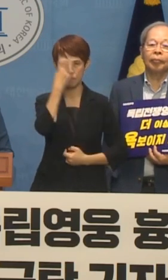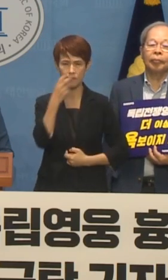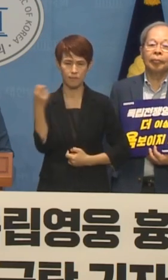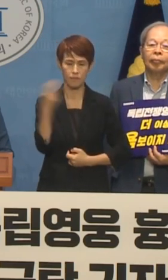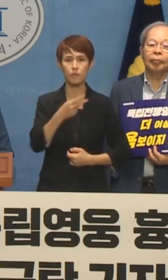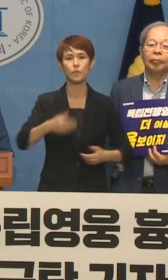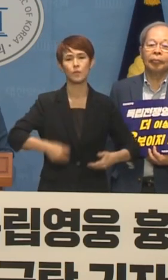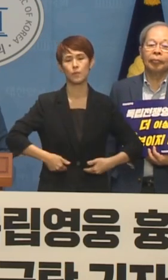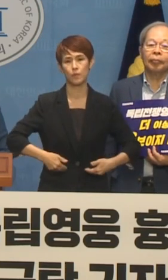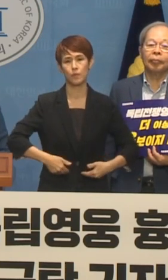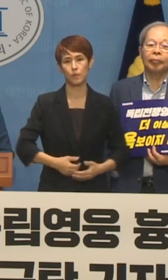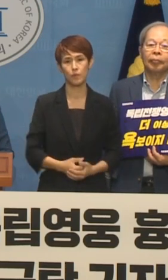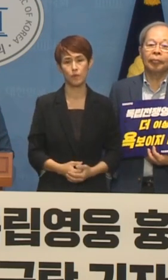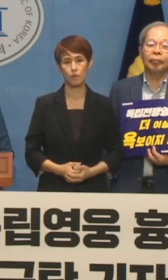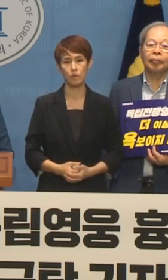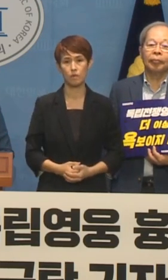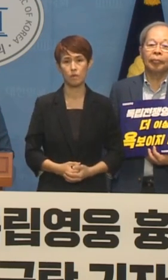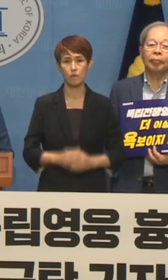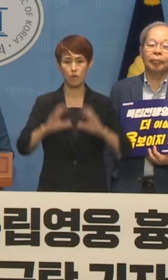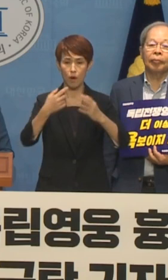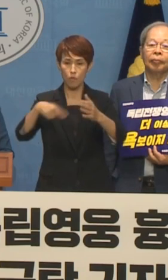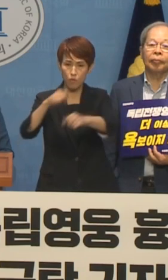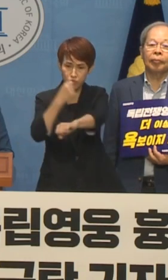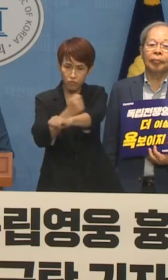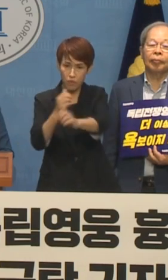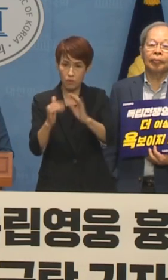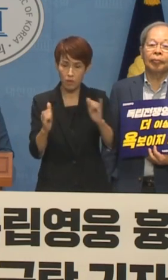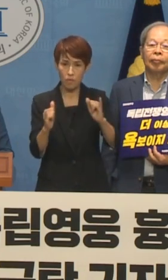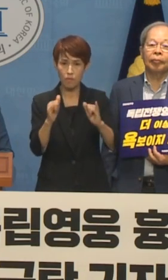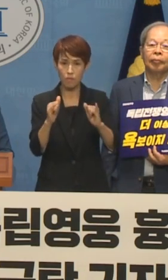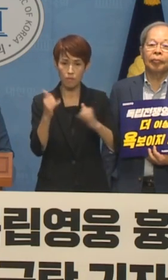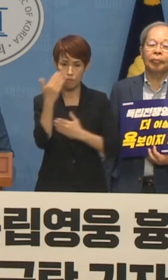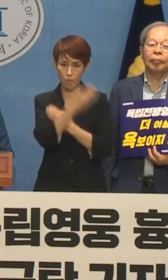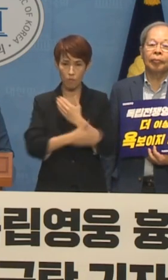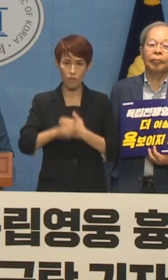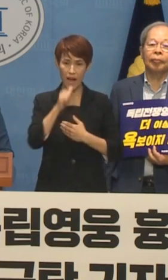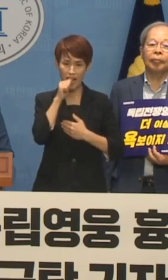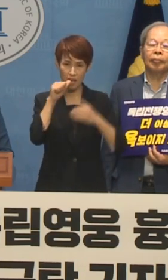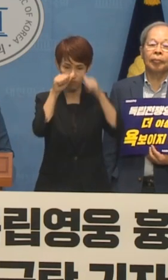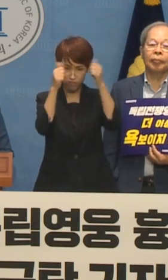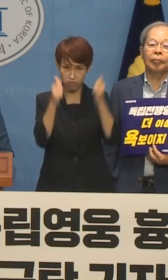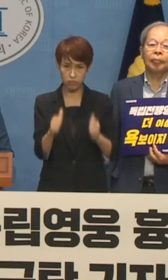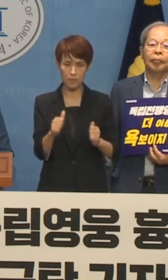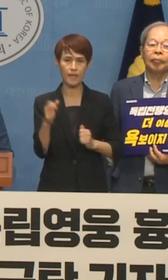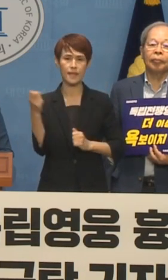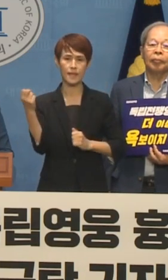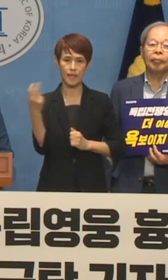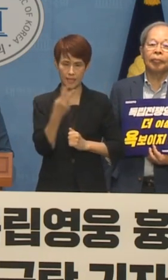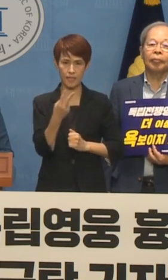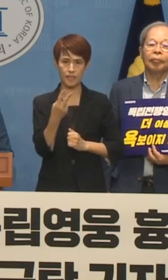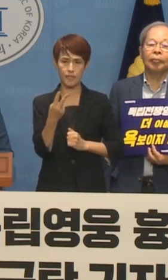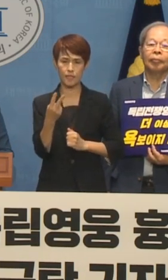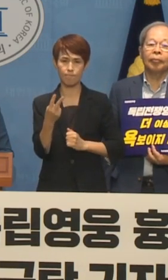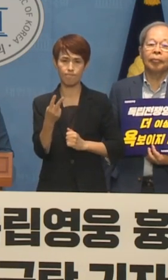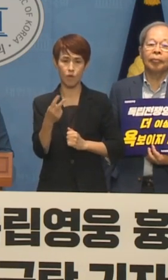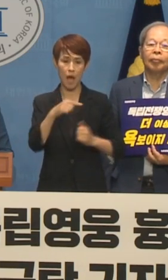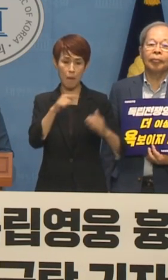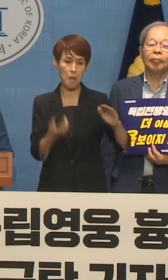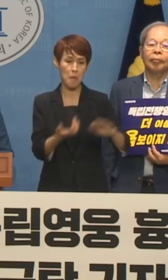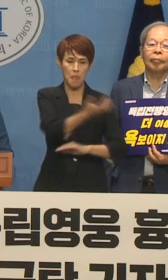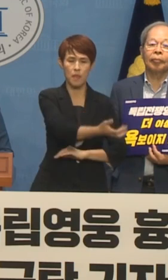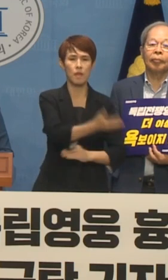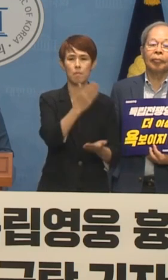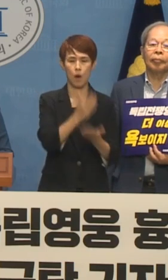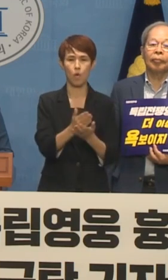되는 부분이 있고요. 독립영웅에 대한 흉상을 다시 철거하든지 내부에 재배치하는 부분이 아니라 육사